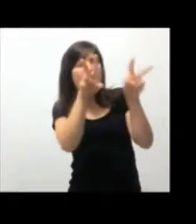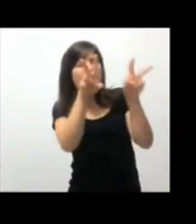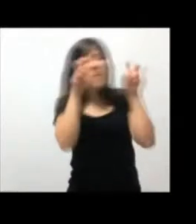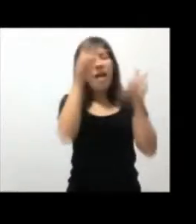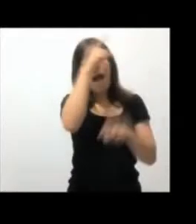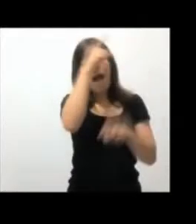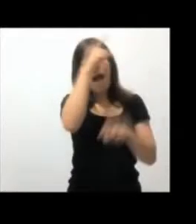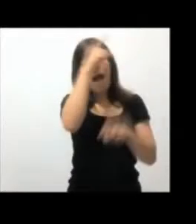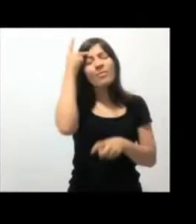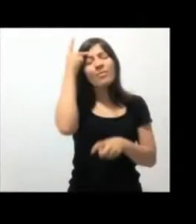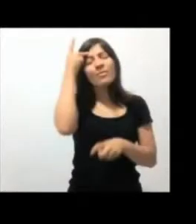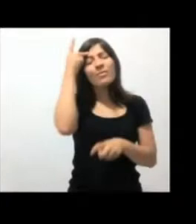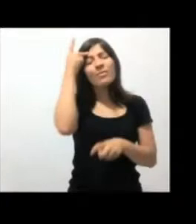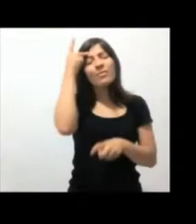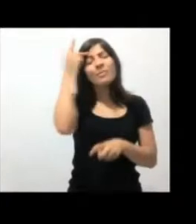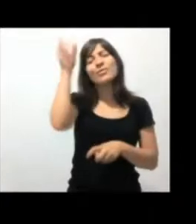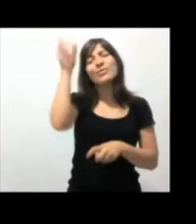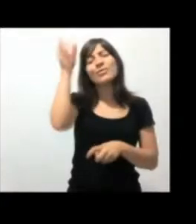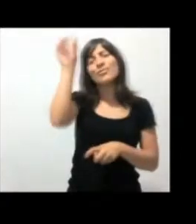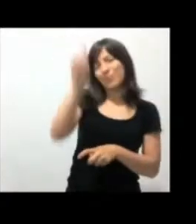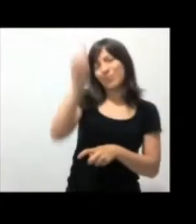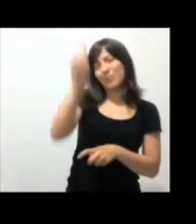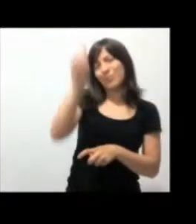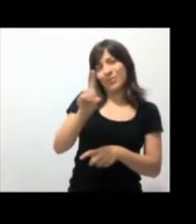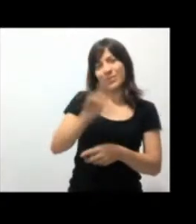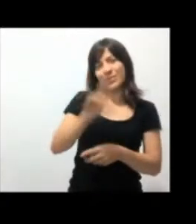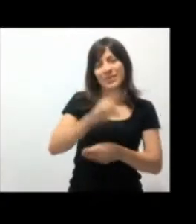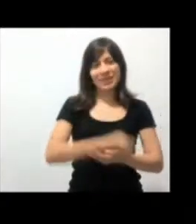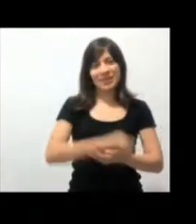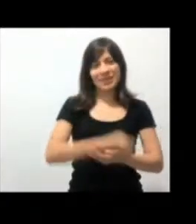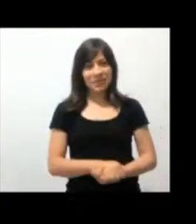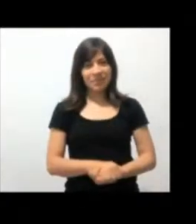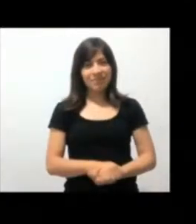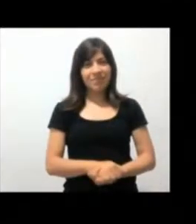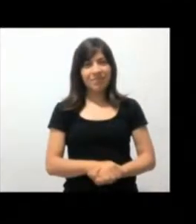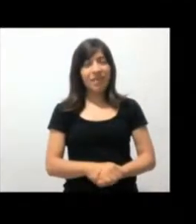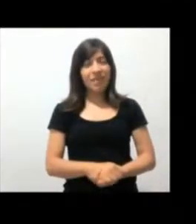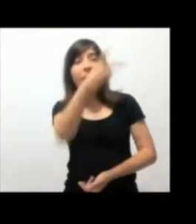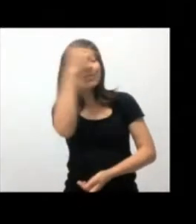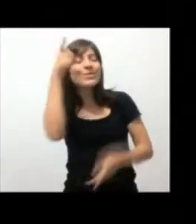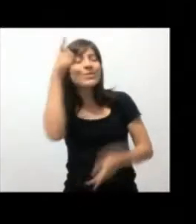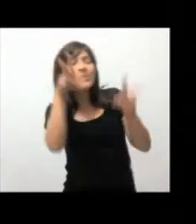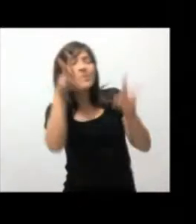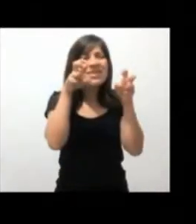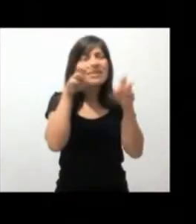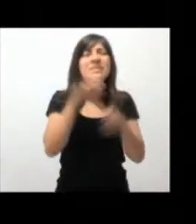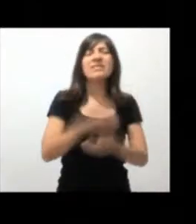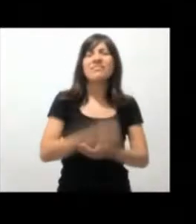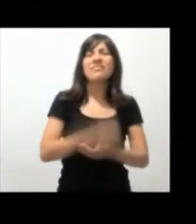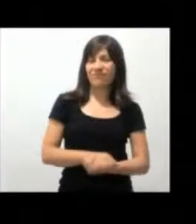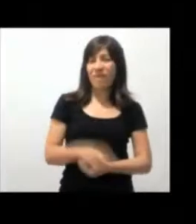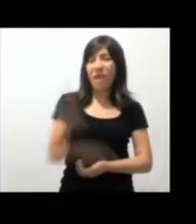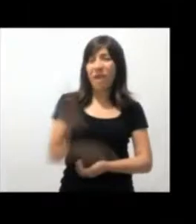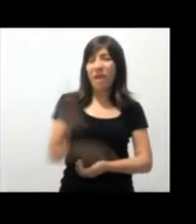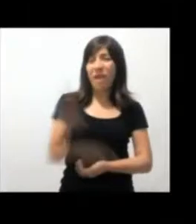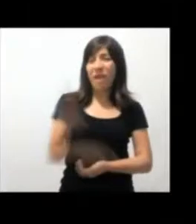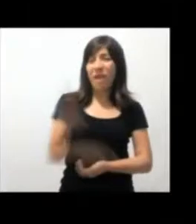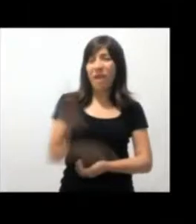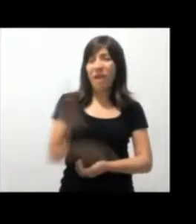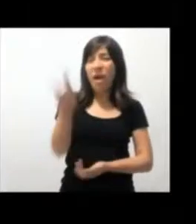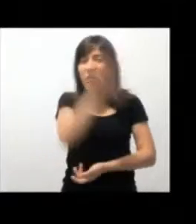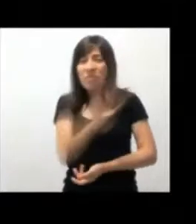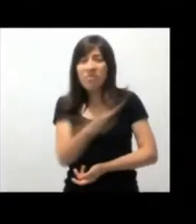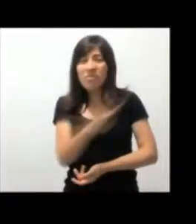é deficiente. Elas não nos enxergam como alunos de suas